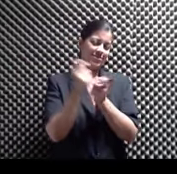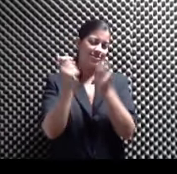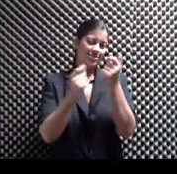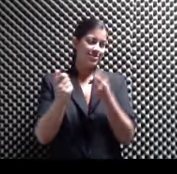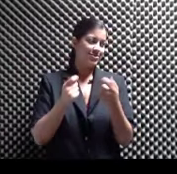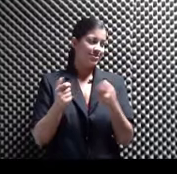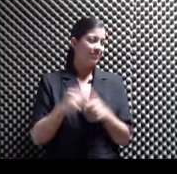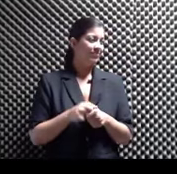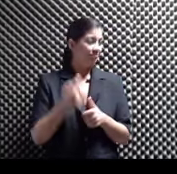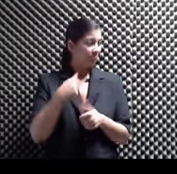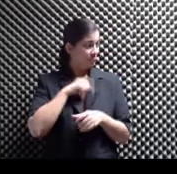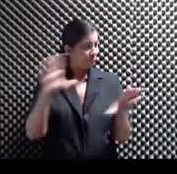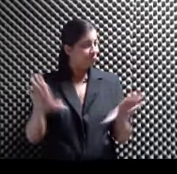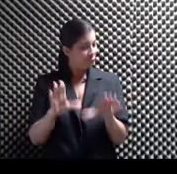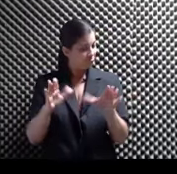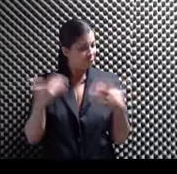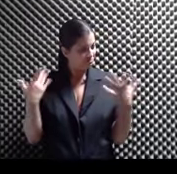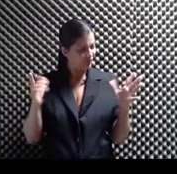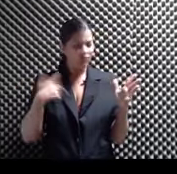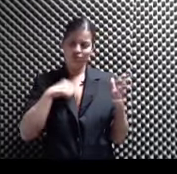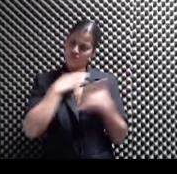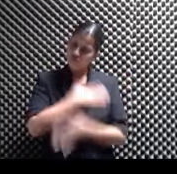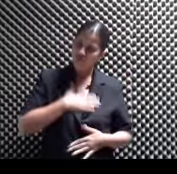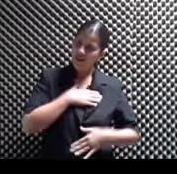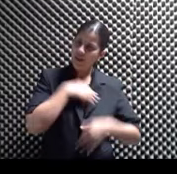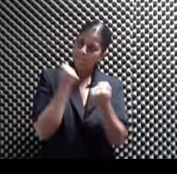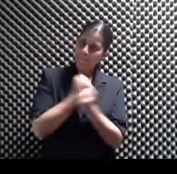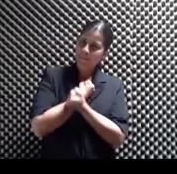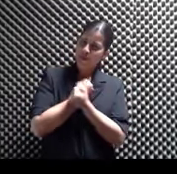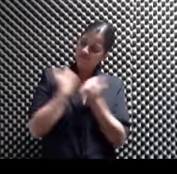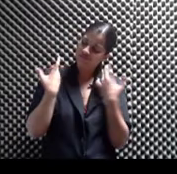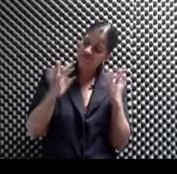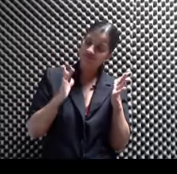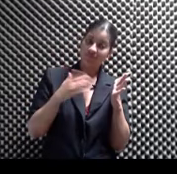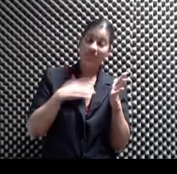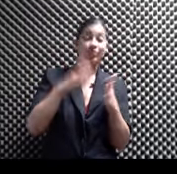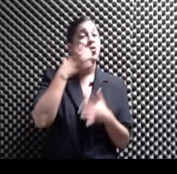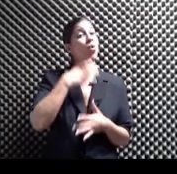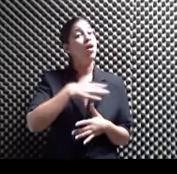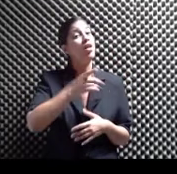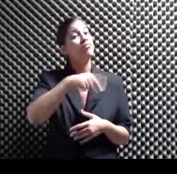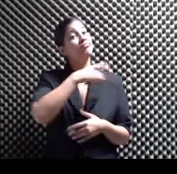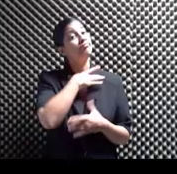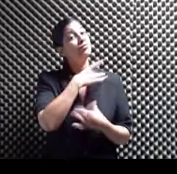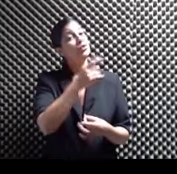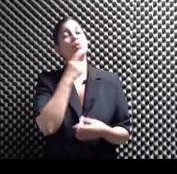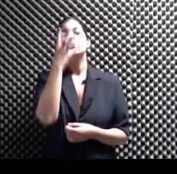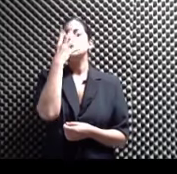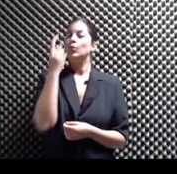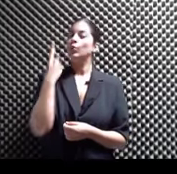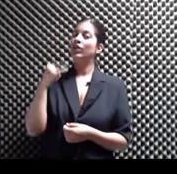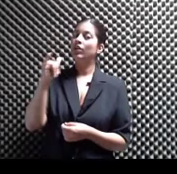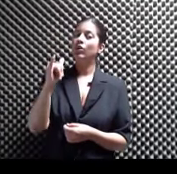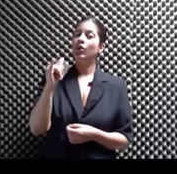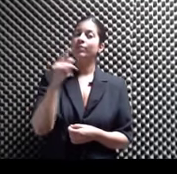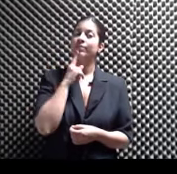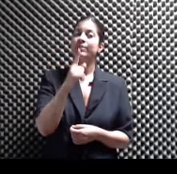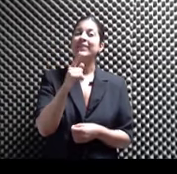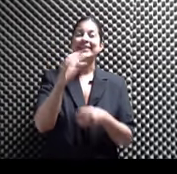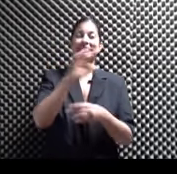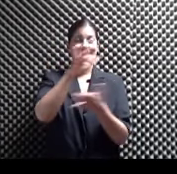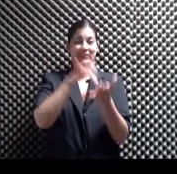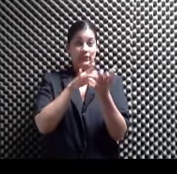pero aquí lo hemos hecho y lo hemos hecho con mucho gusto y con mucho amor. Así que esperamos que les guste a ustedes. Tienen que ir para allá. Sueño Eterno en la Sala Carlos